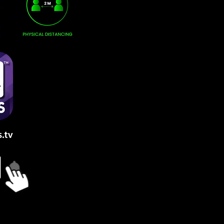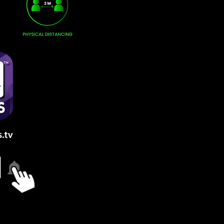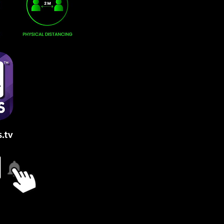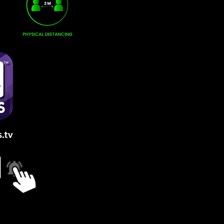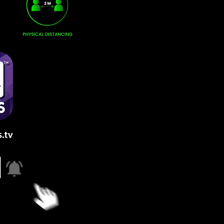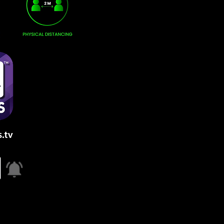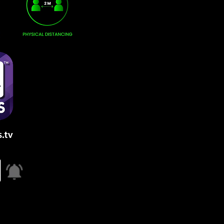कि इसकी ओपन इंक्वायरी हो। उद्धव सरकार ने सत्ता में आने के बाद इस योजना की जांच के आदेश दिए थे और भ्रष्टाचार के आरोप की जांच का जिम्मा